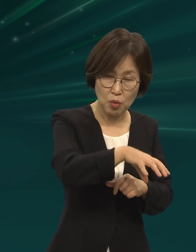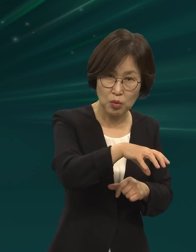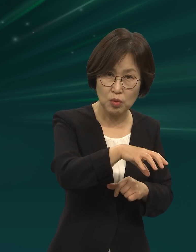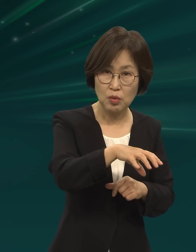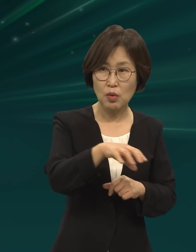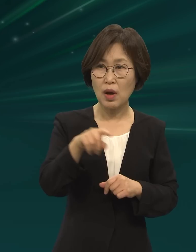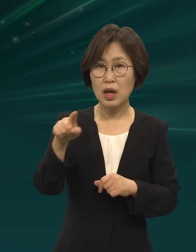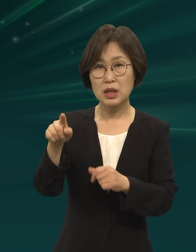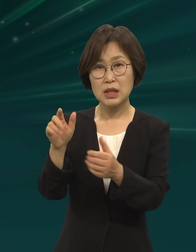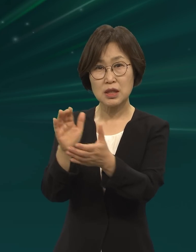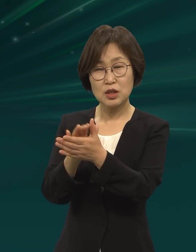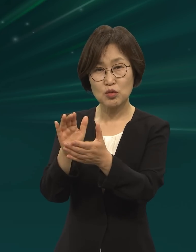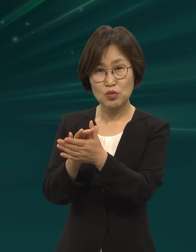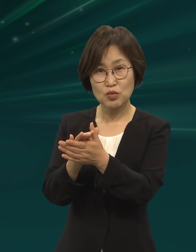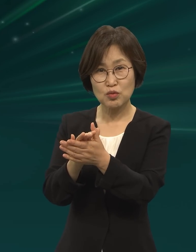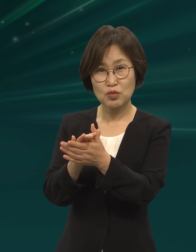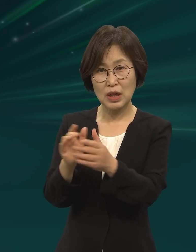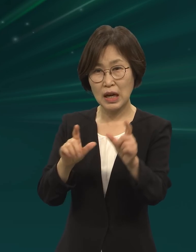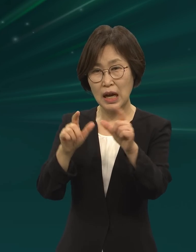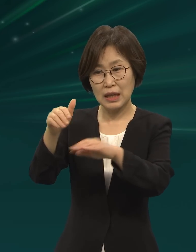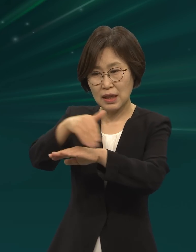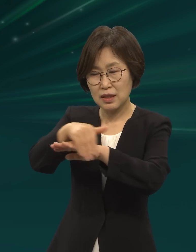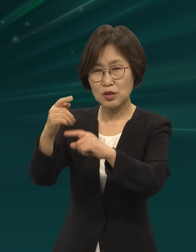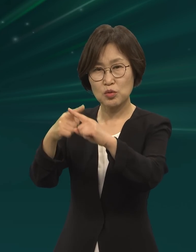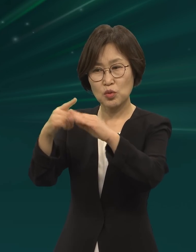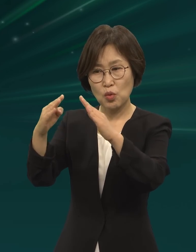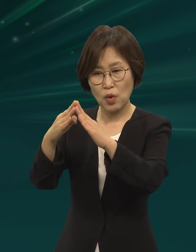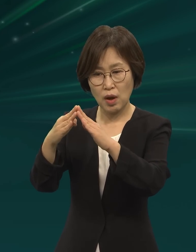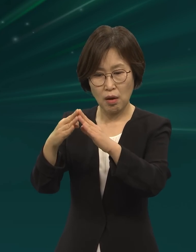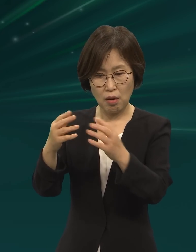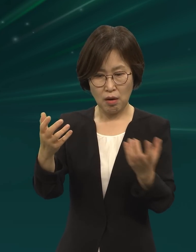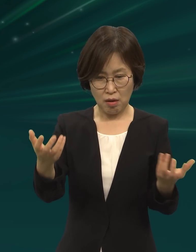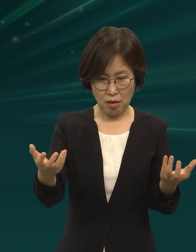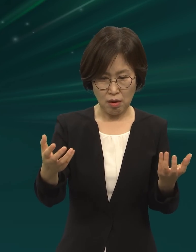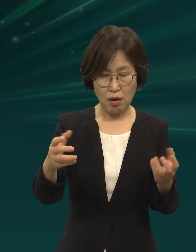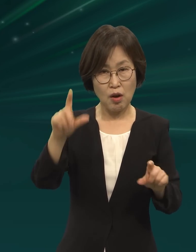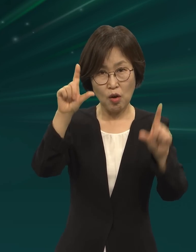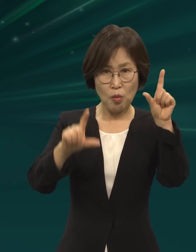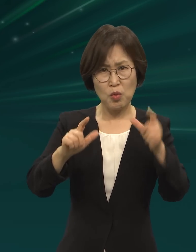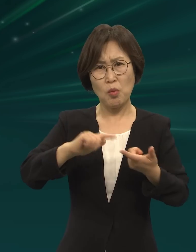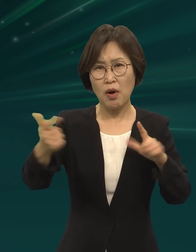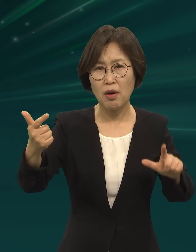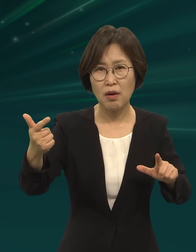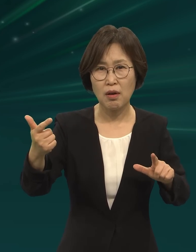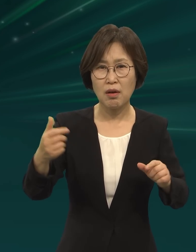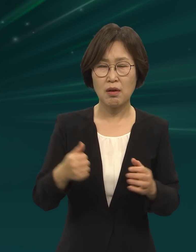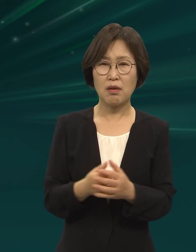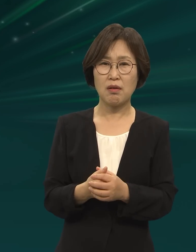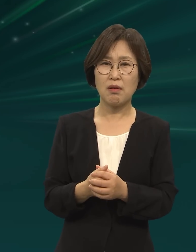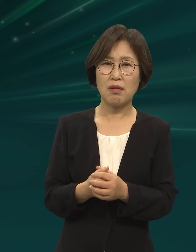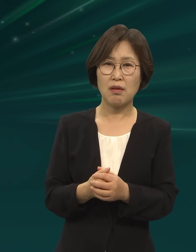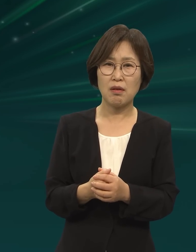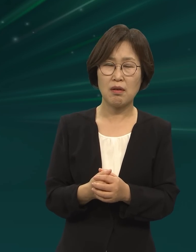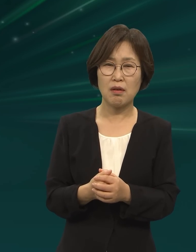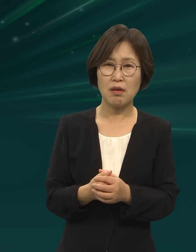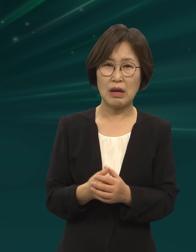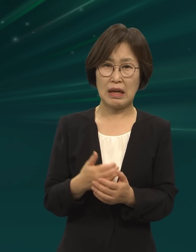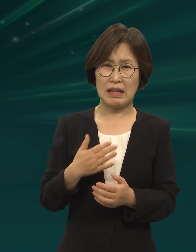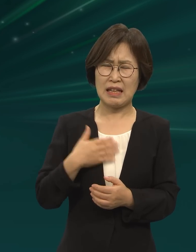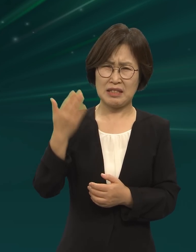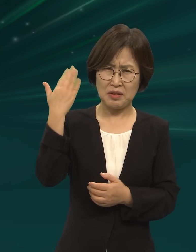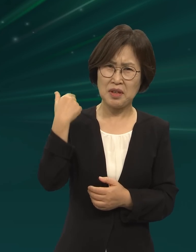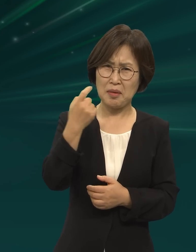다른 세계였습니다. 제가 어릴 때부터 배우는 게 누가 한 번 때리면